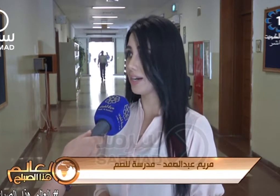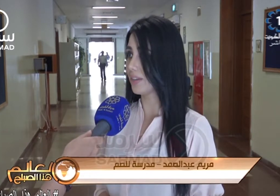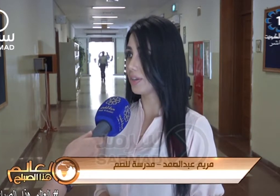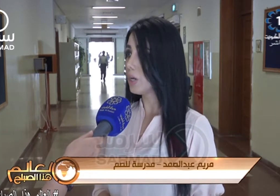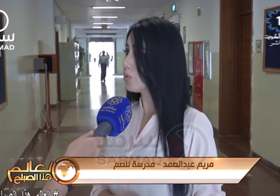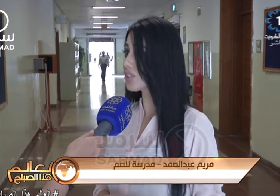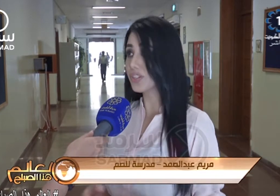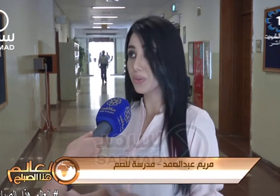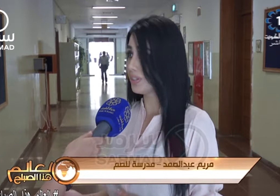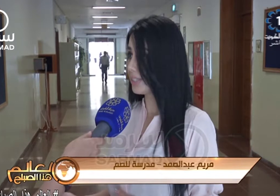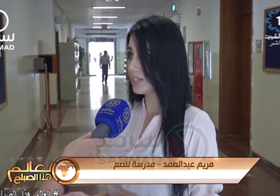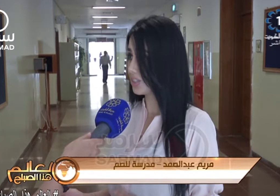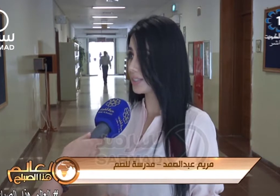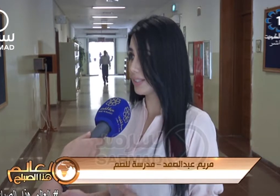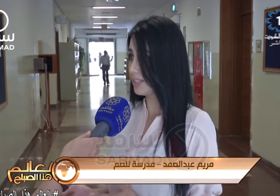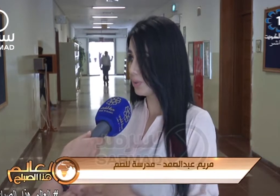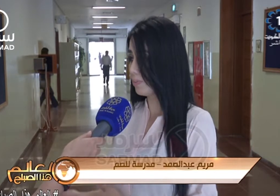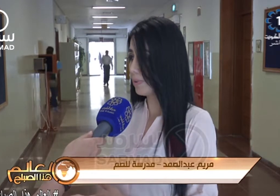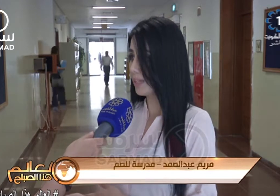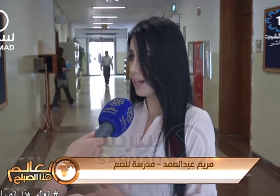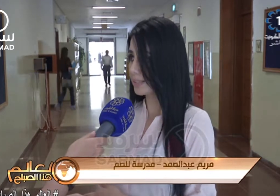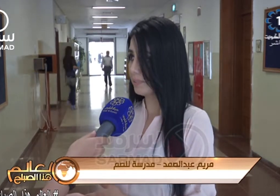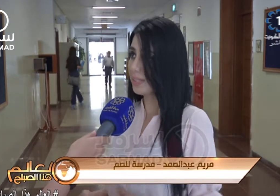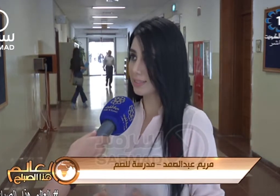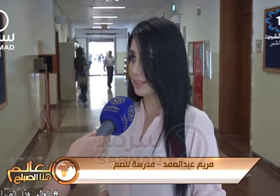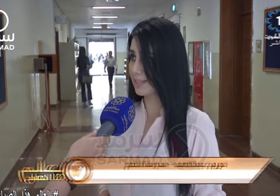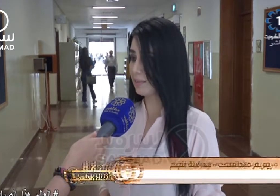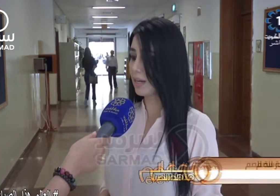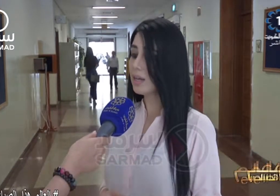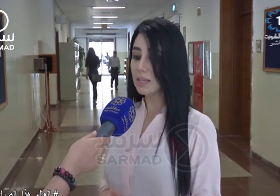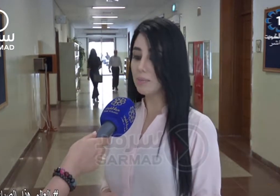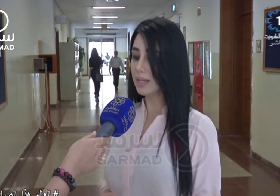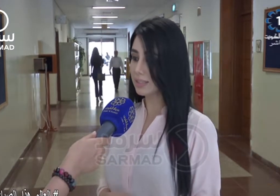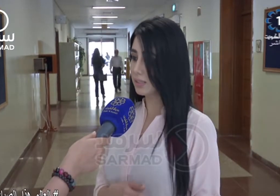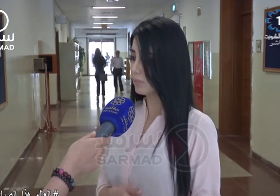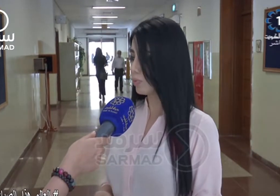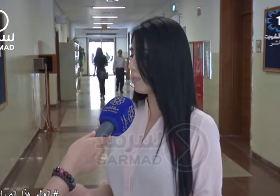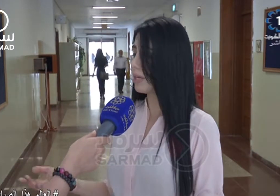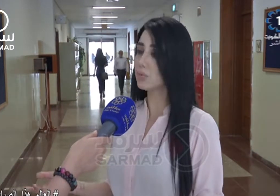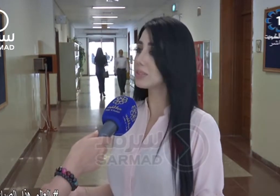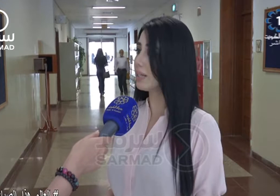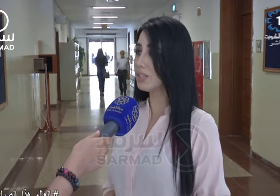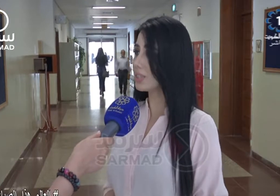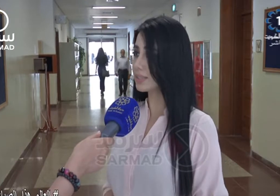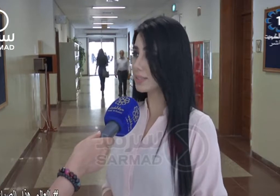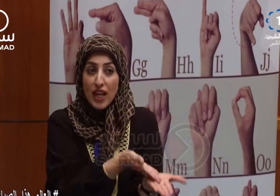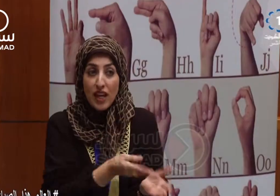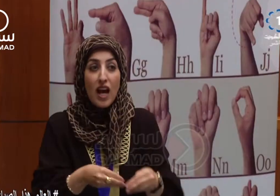هذه، مو شرط إنه يكون عندي أنا شخص يعني يكون من ذوي الإعاقة السمعية على أساس أتعلمها، لا بالعكس يعني ممكن مع أتواصل مع أي شخص. دعوات